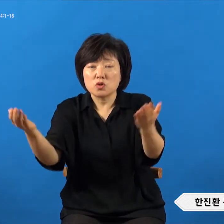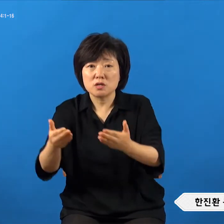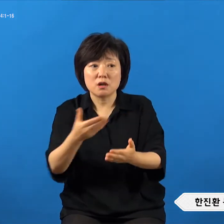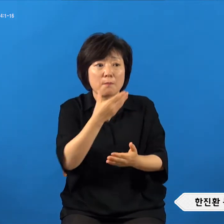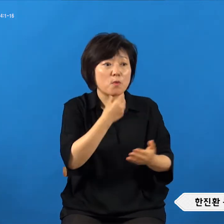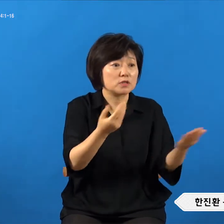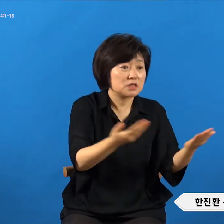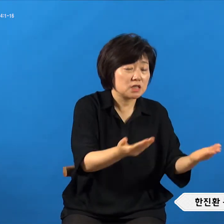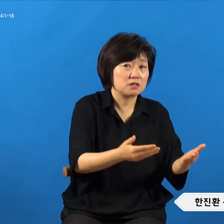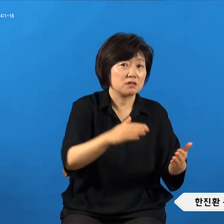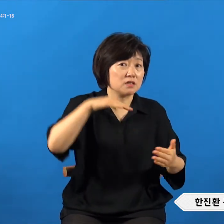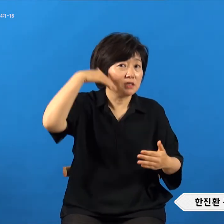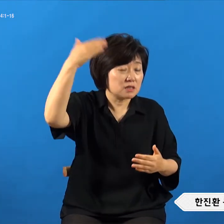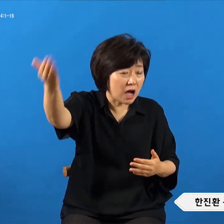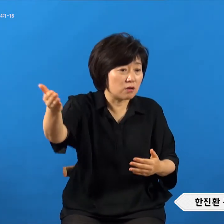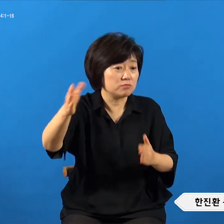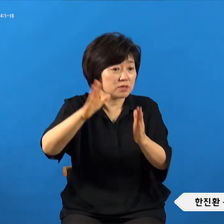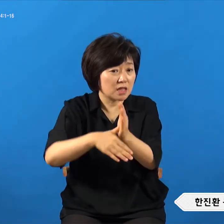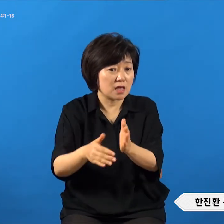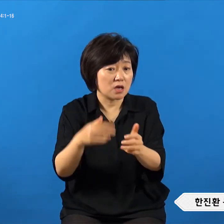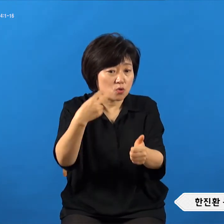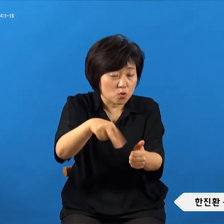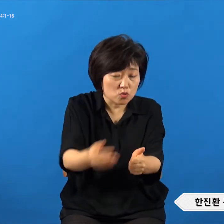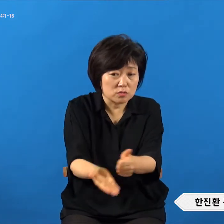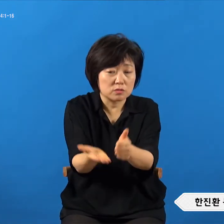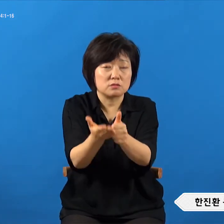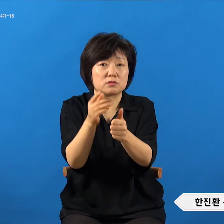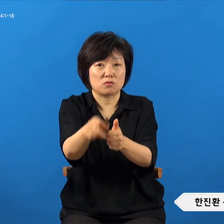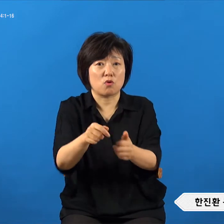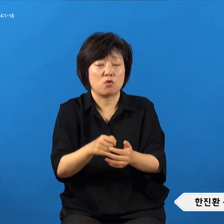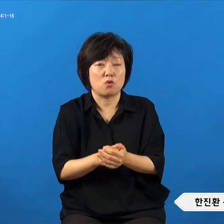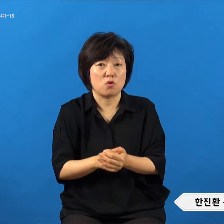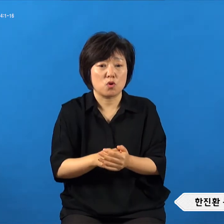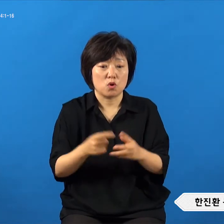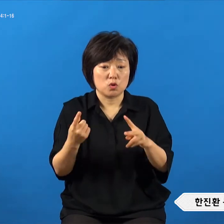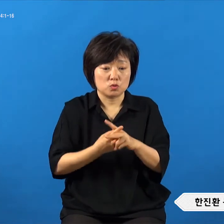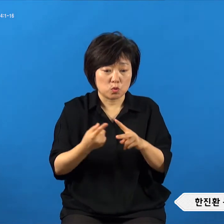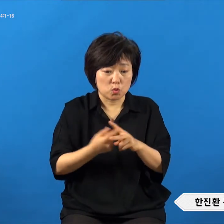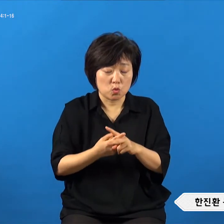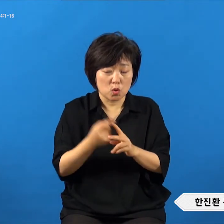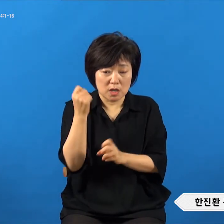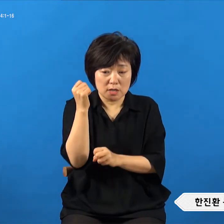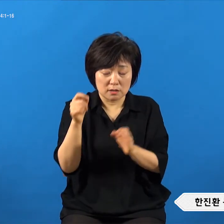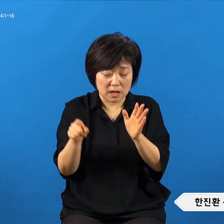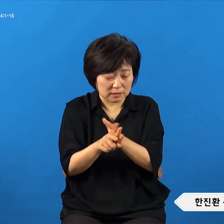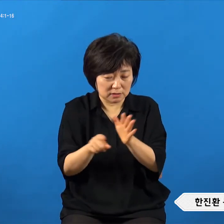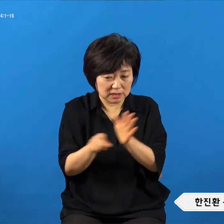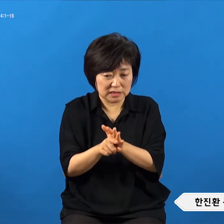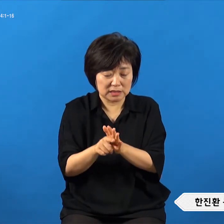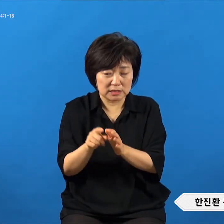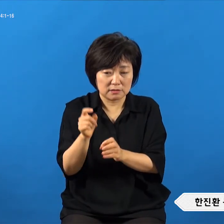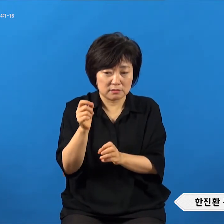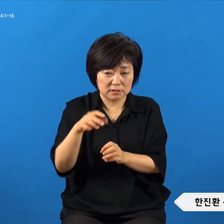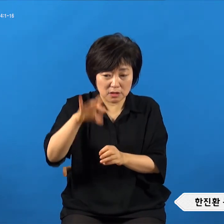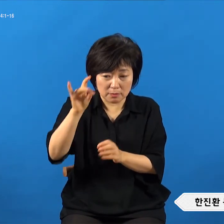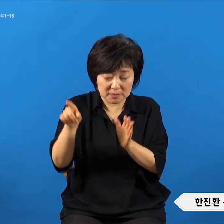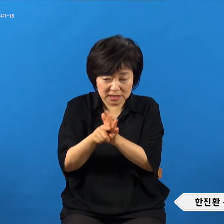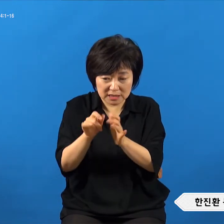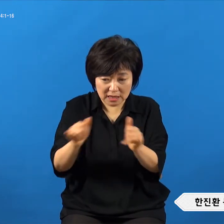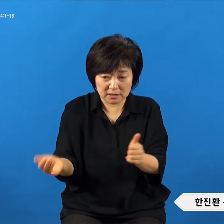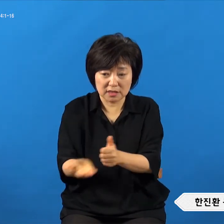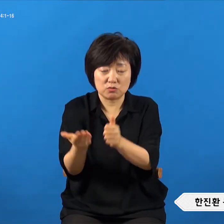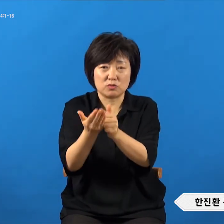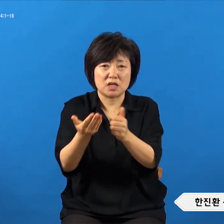선교사역, 복지사역, 다음 세대 키워내는 이 교육사역, 그 다음에 초신자들 길러내는 1:1 양육사역, 이